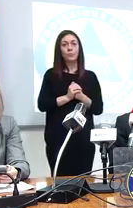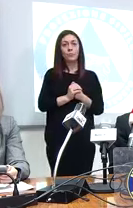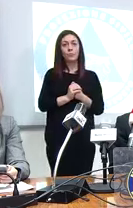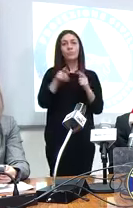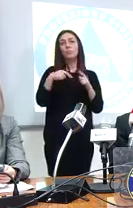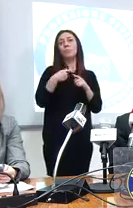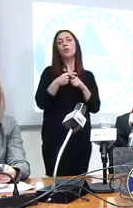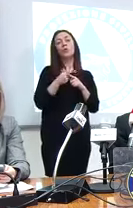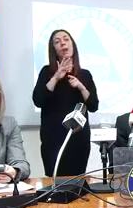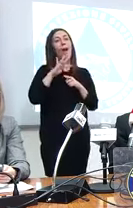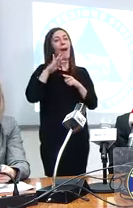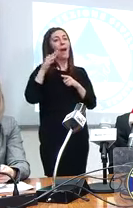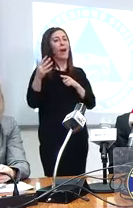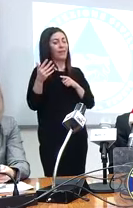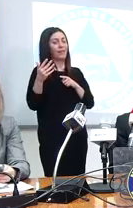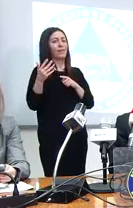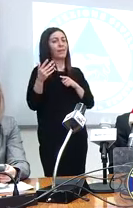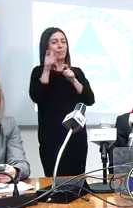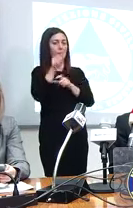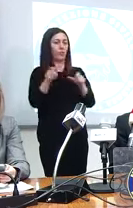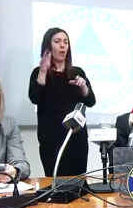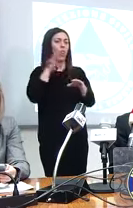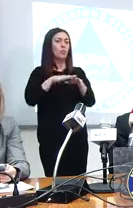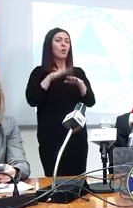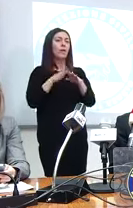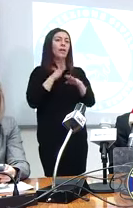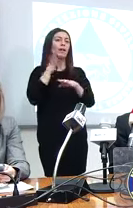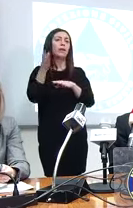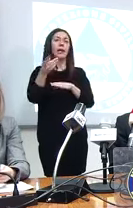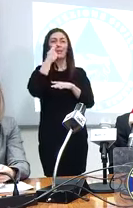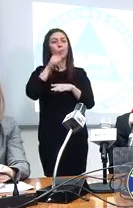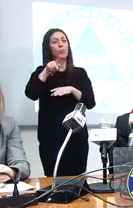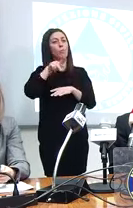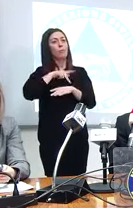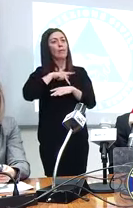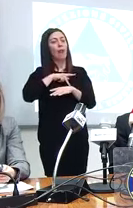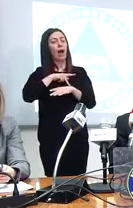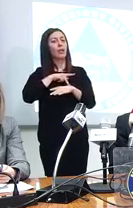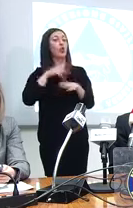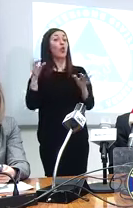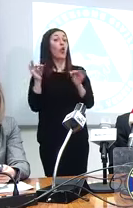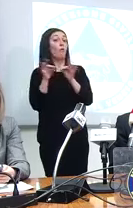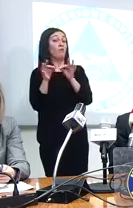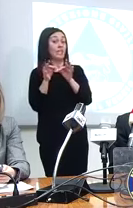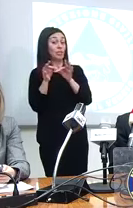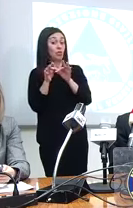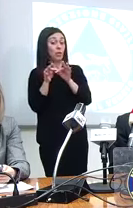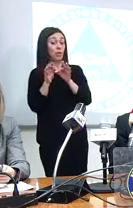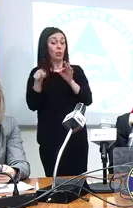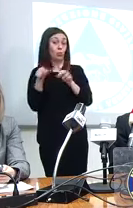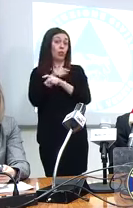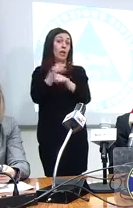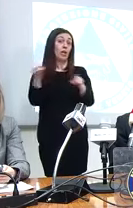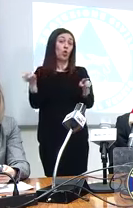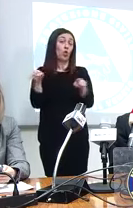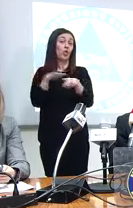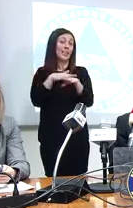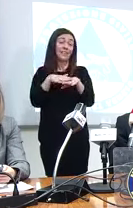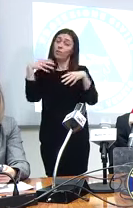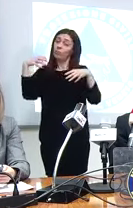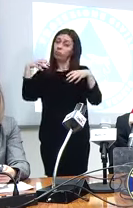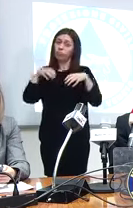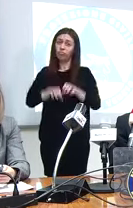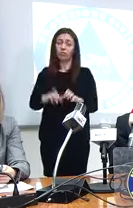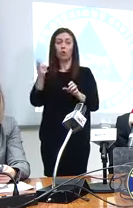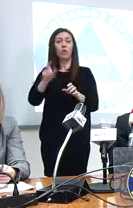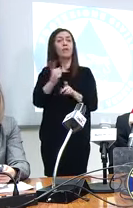privato convenzionato ci aveva detto che a un certo punto aveva dovuto ridurre moltissimo le prestazioni per dare una mano agli ospedali, come